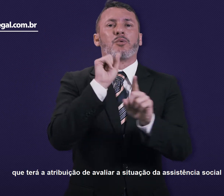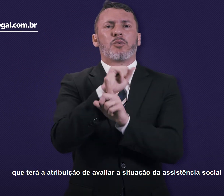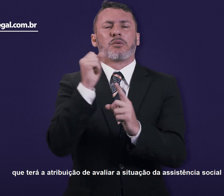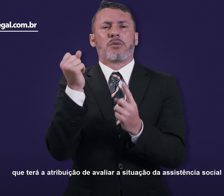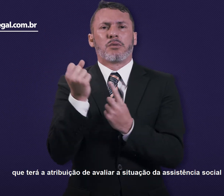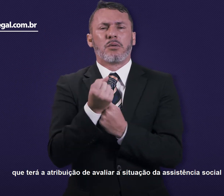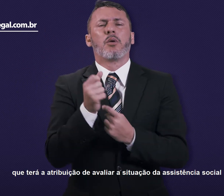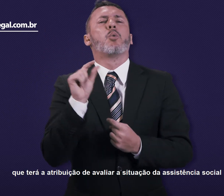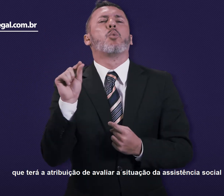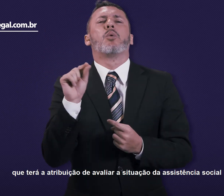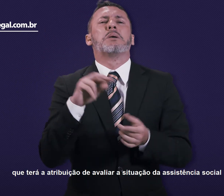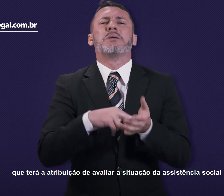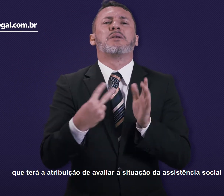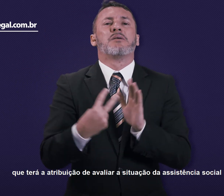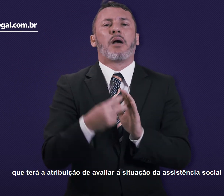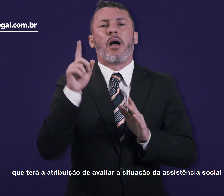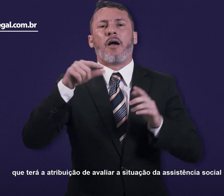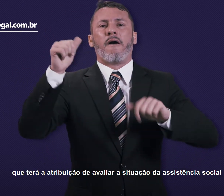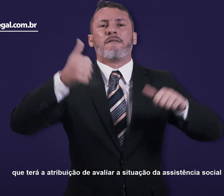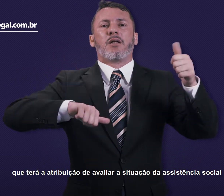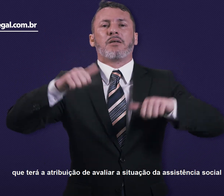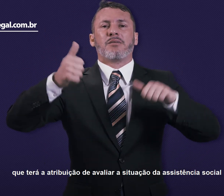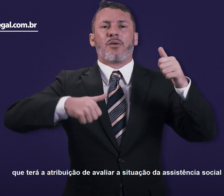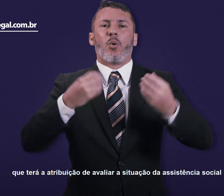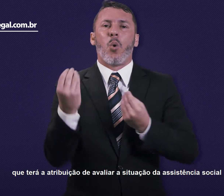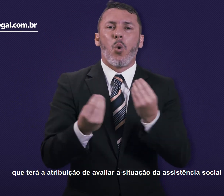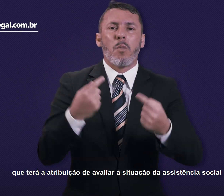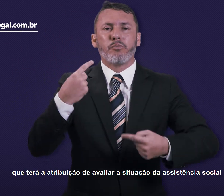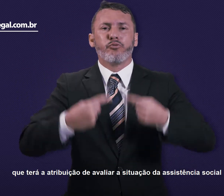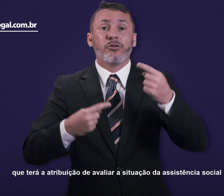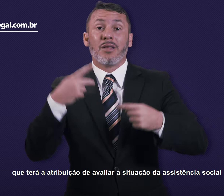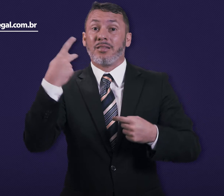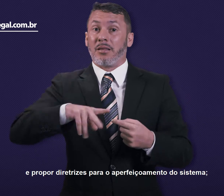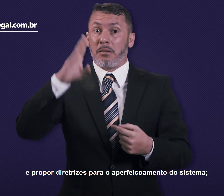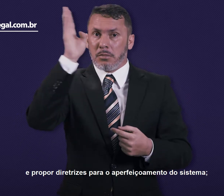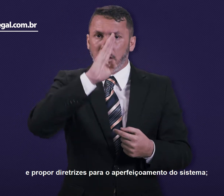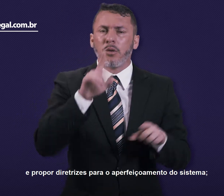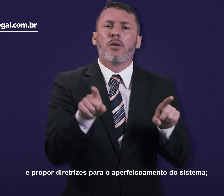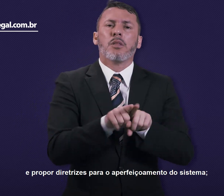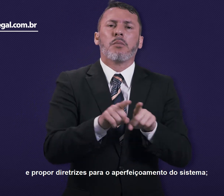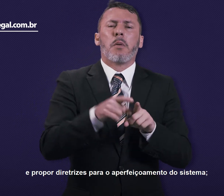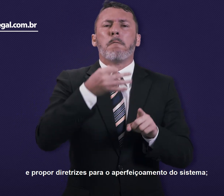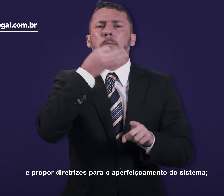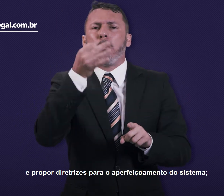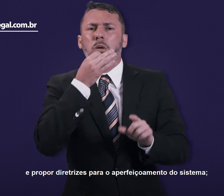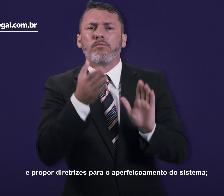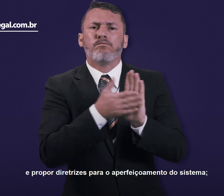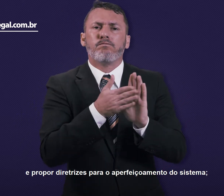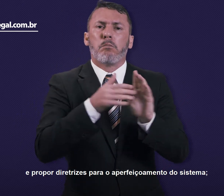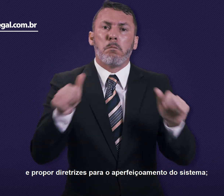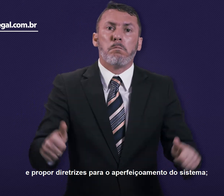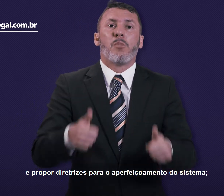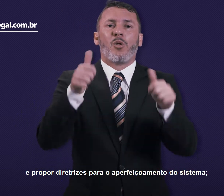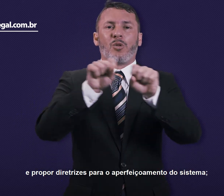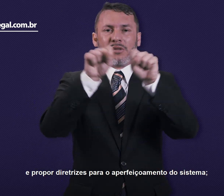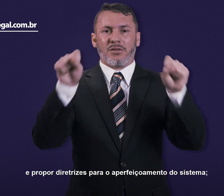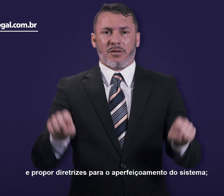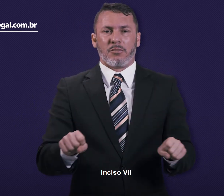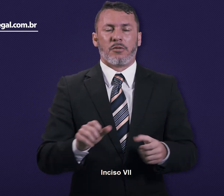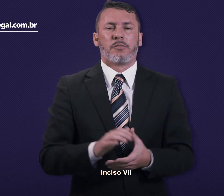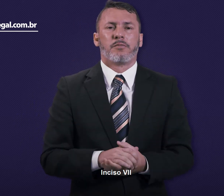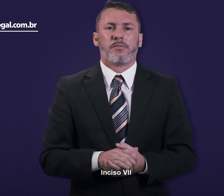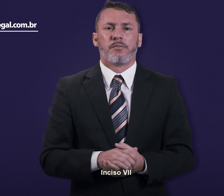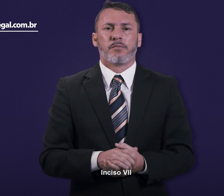Social, que terá a atribuição de avaliar a situação da assistência social e propor diretrizes para o aperfeiçoamento do